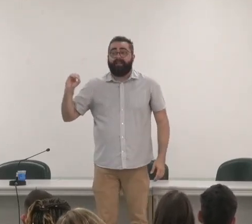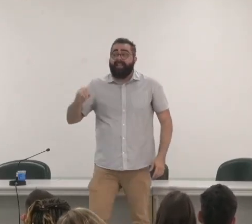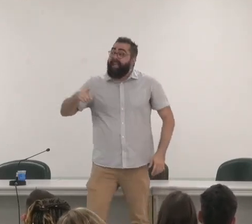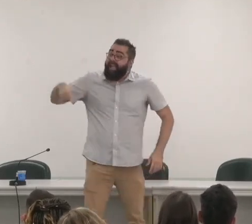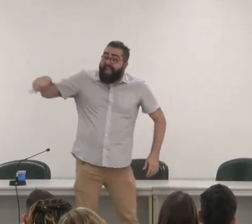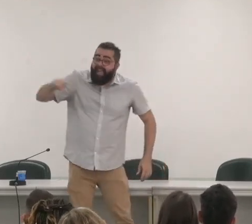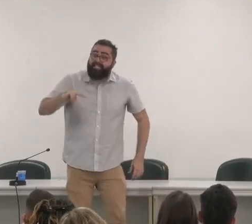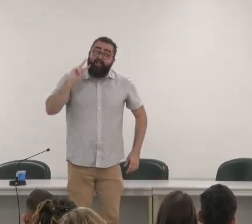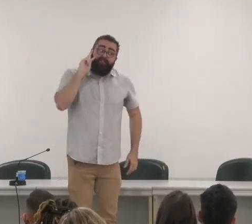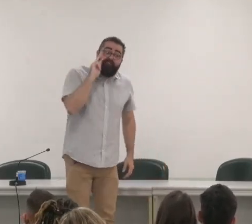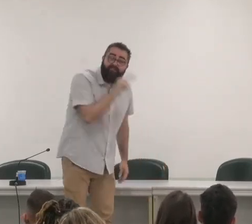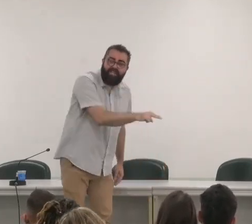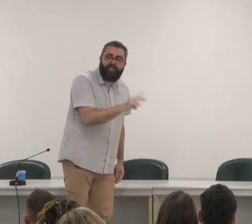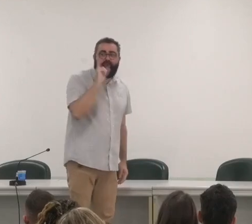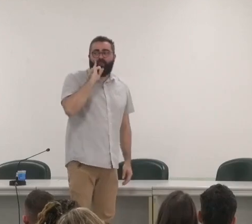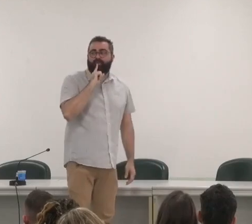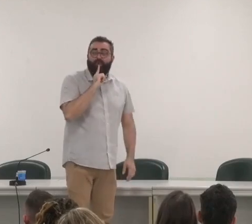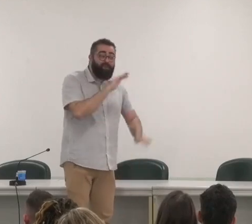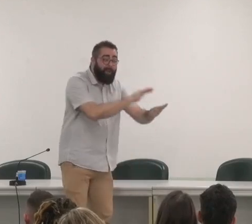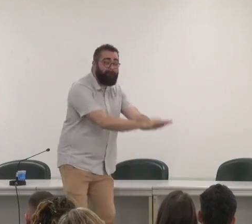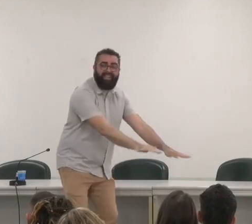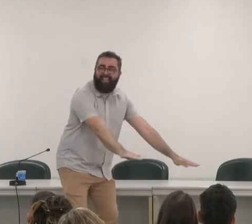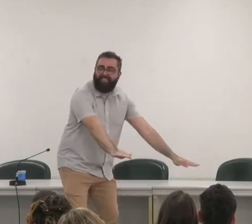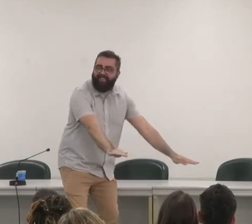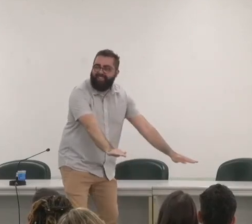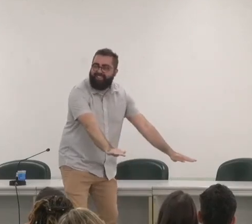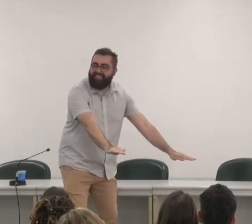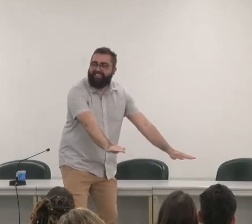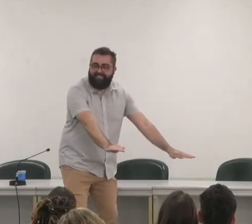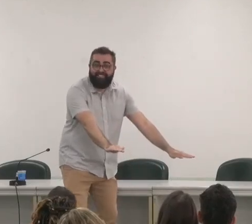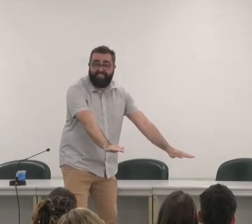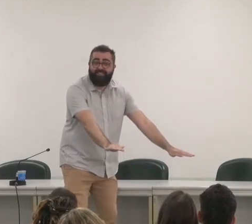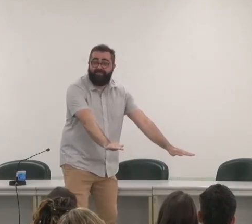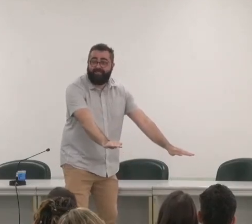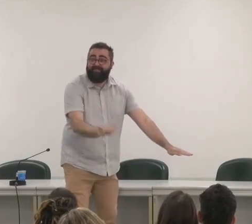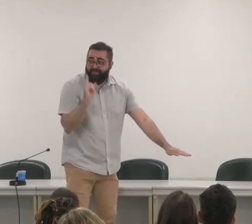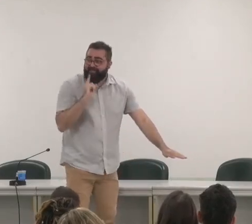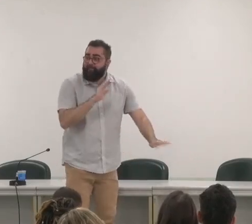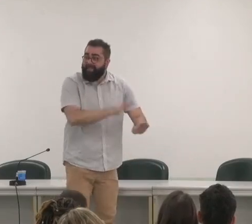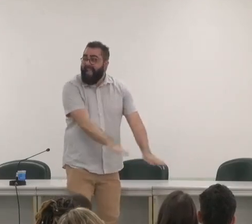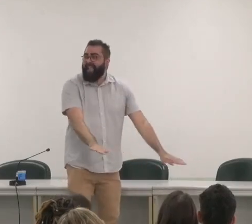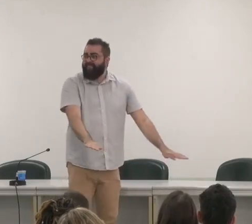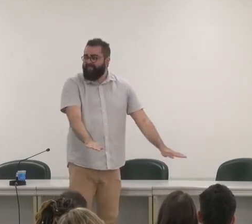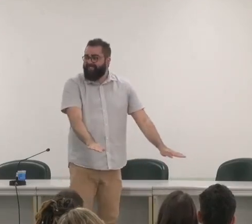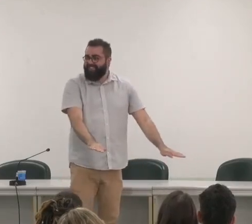80 anos de idade. E essas pessoas foram as pessoas que viram esses surdos pequenos.